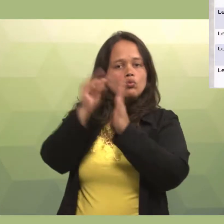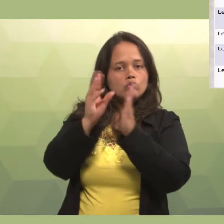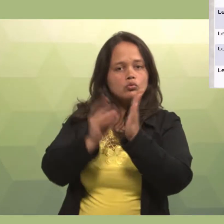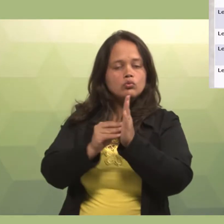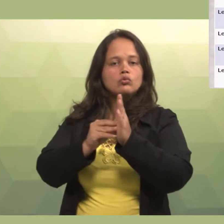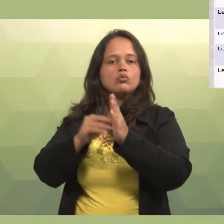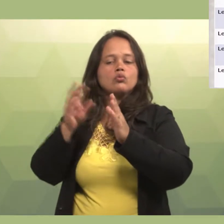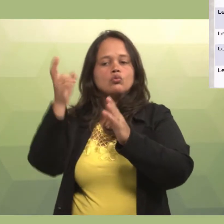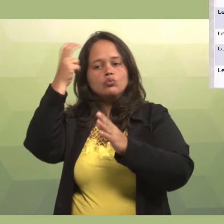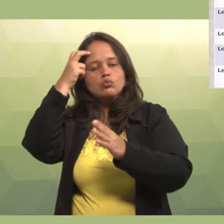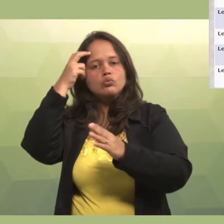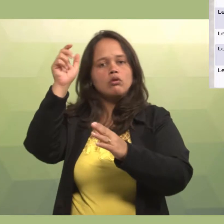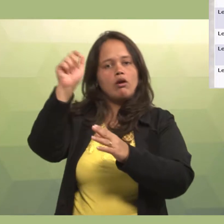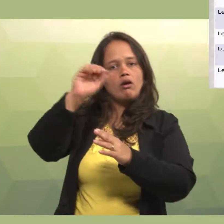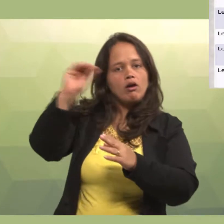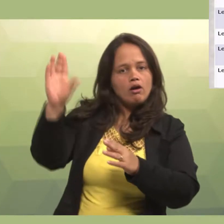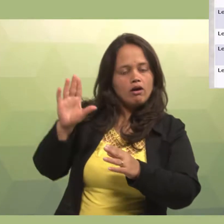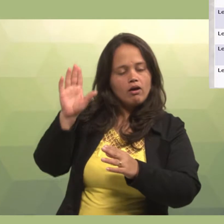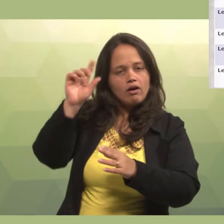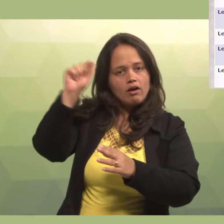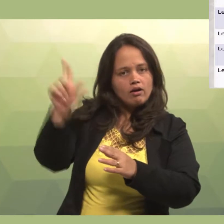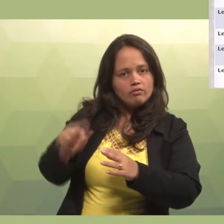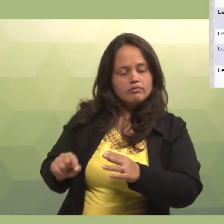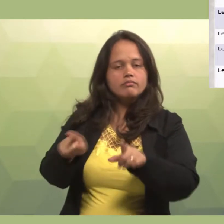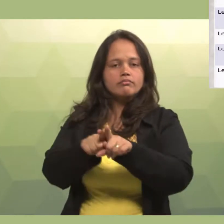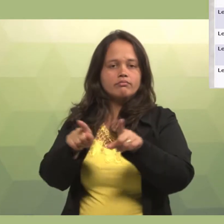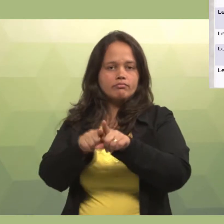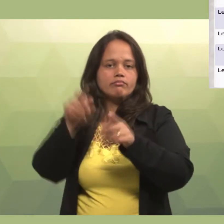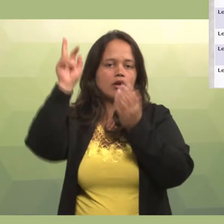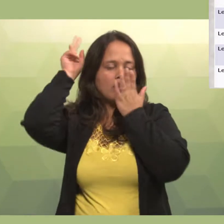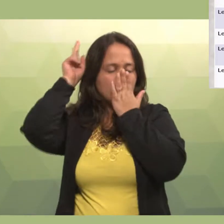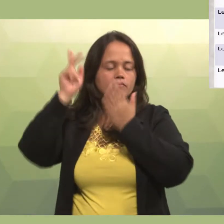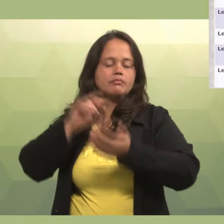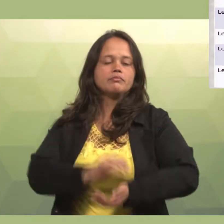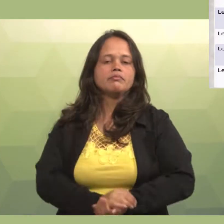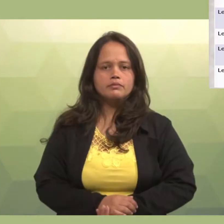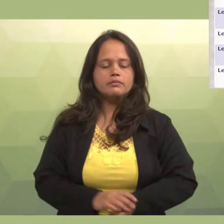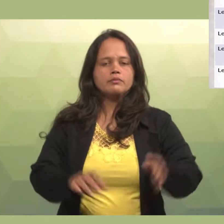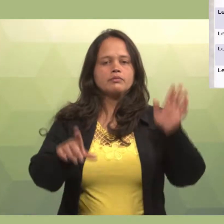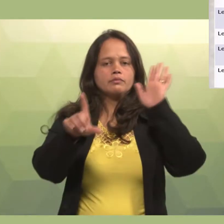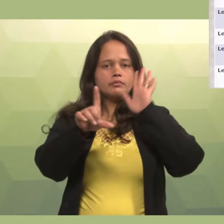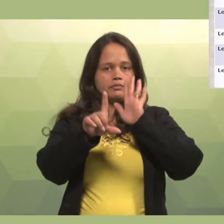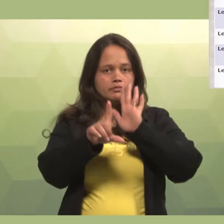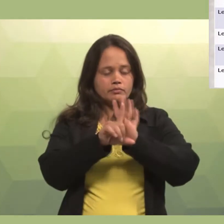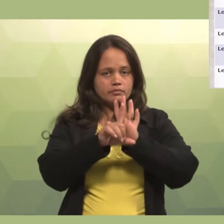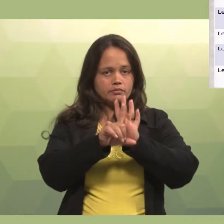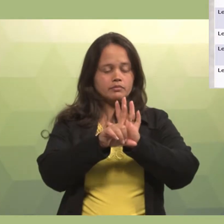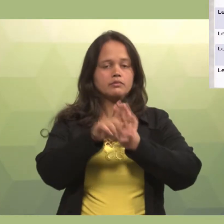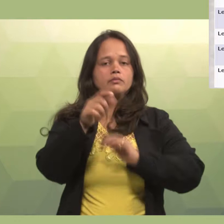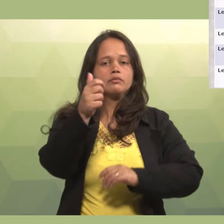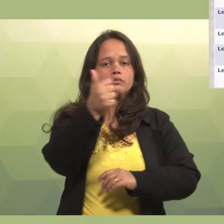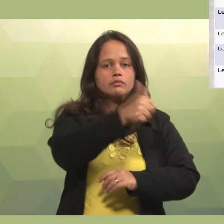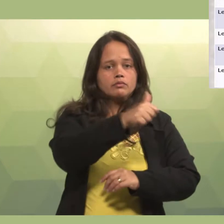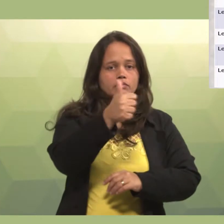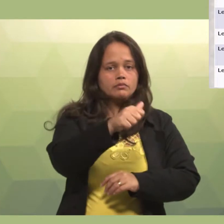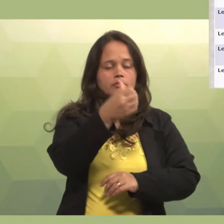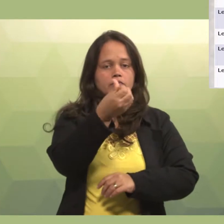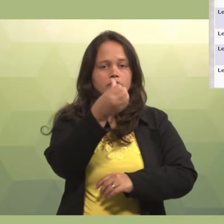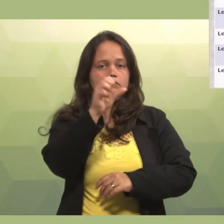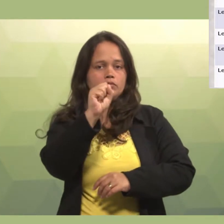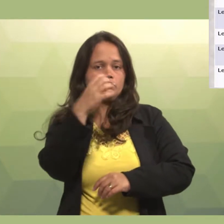A Lei nº 11.684, de 2008, alterou o artigo 36 da